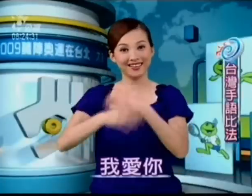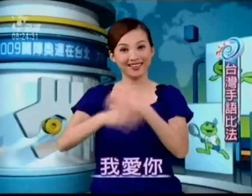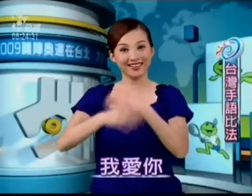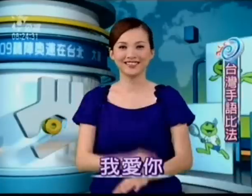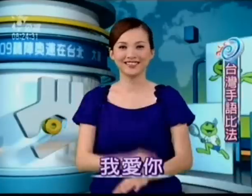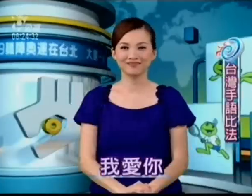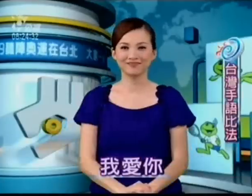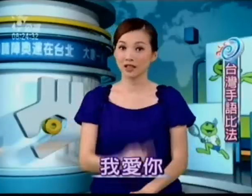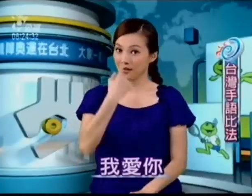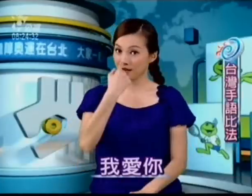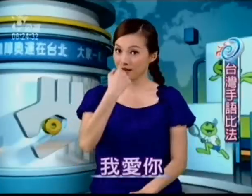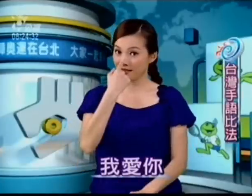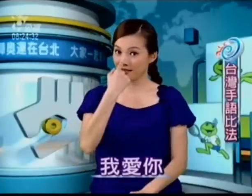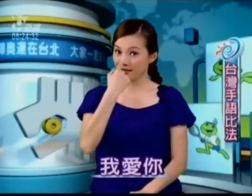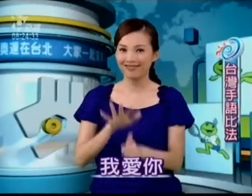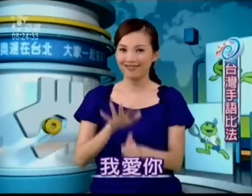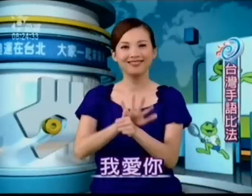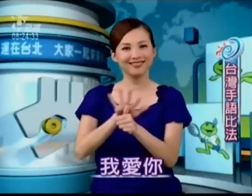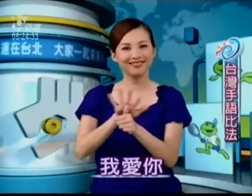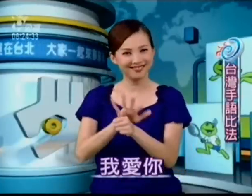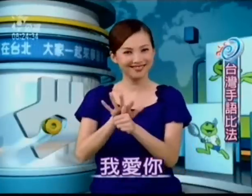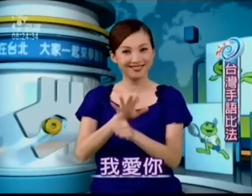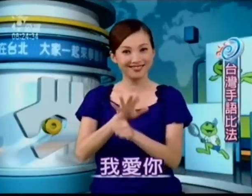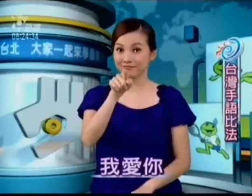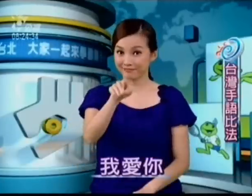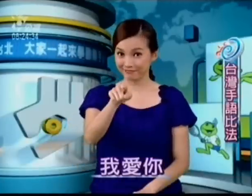法，我爱你。